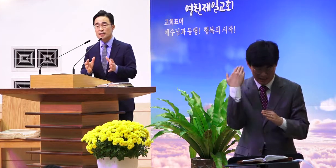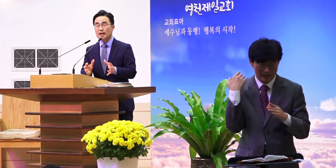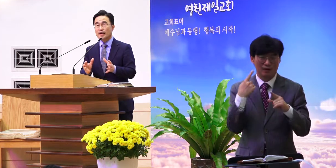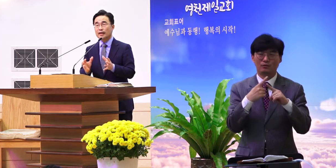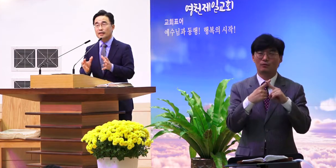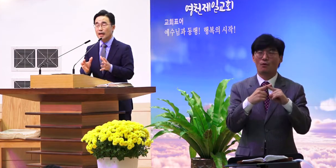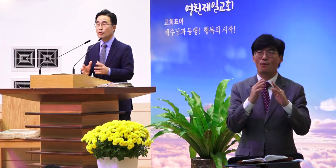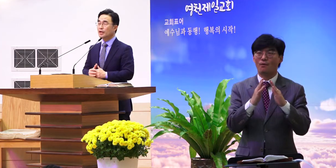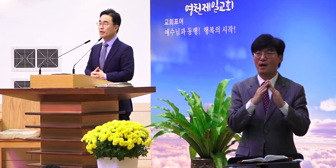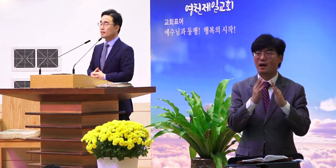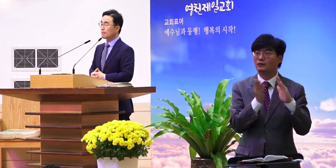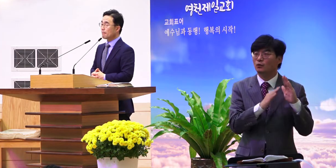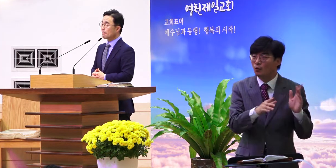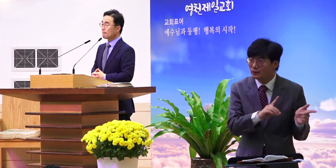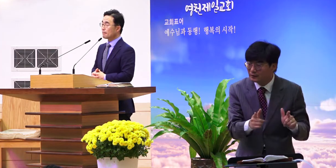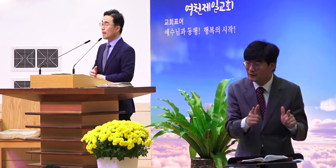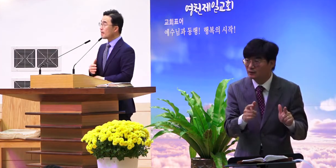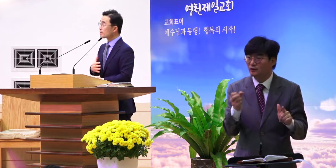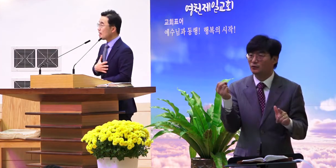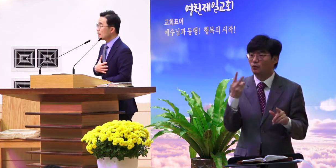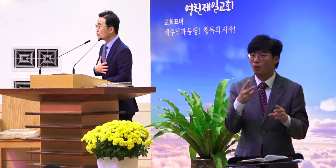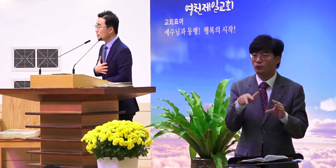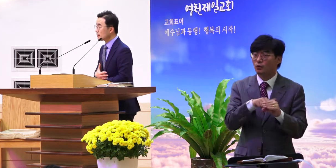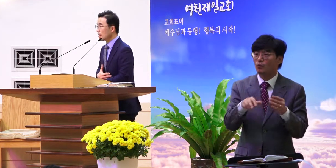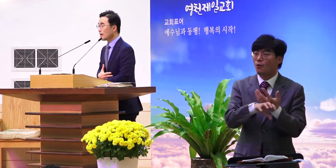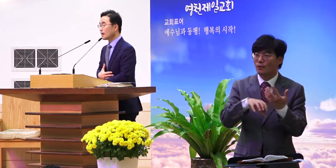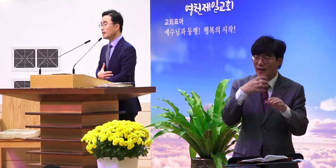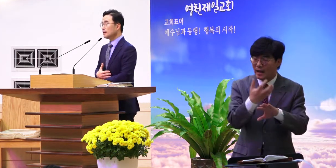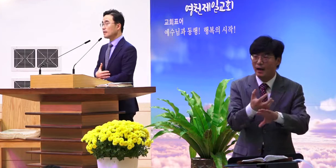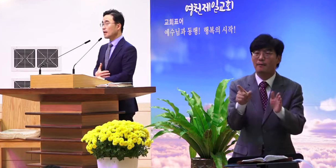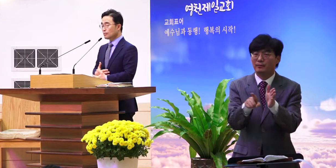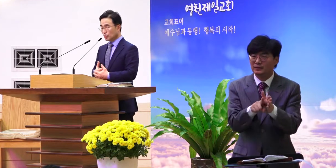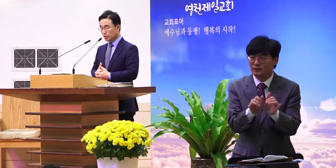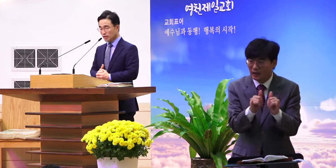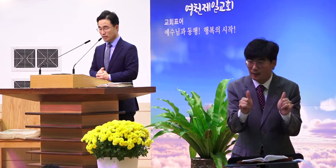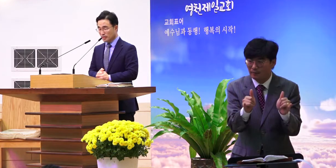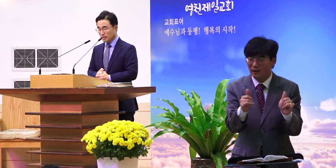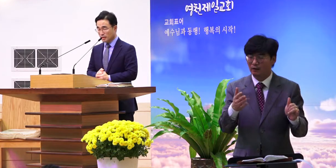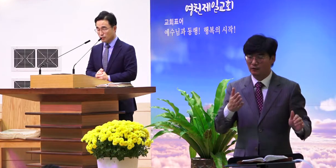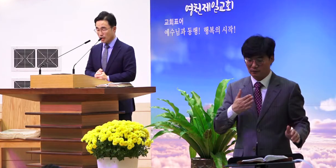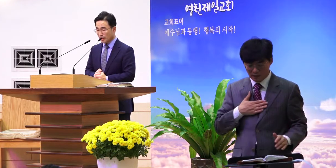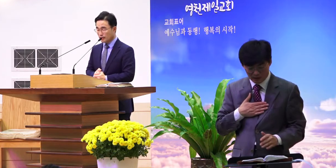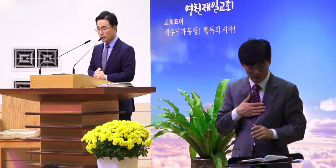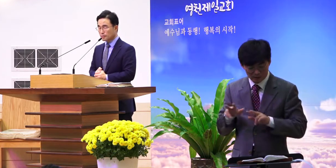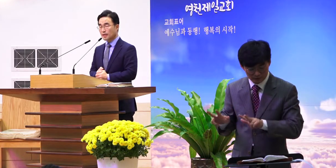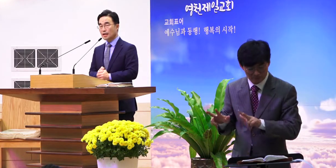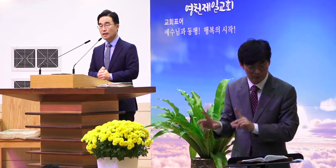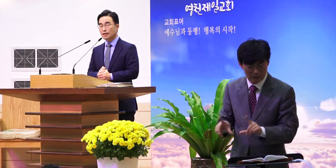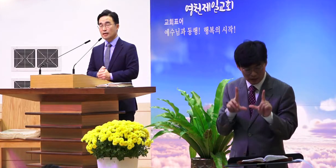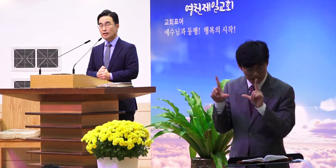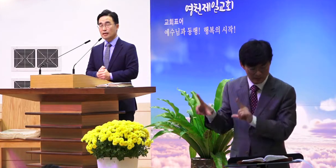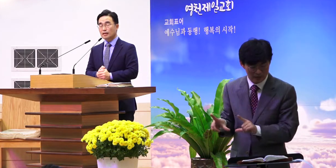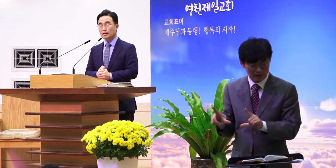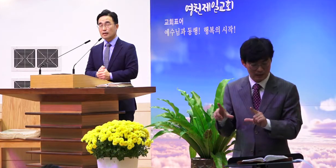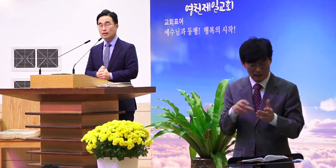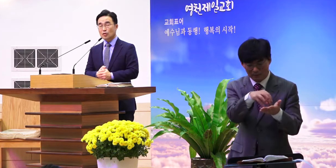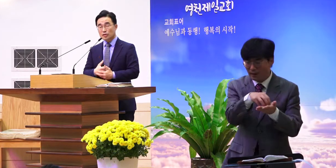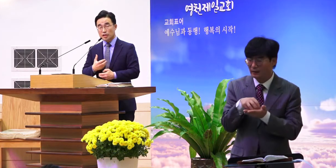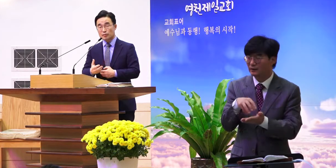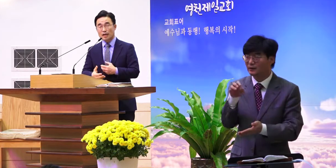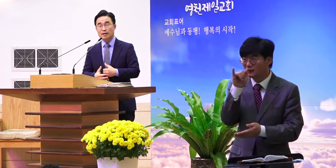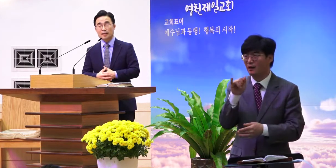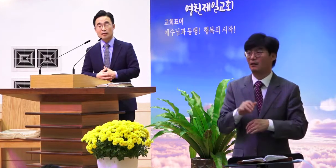종교개혁자들의 신앙의 내용이 내 삶에도 있는가 하는 부분들을 질문하게 됐습니다.